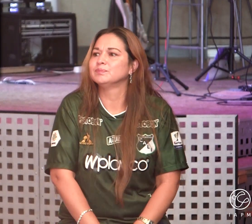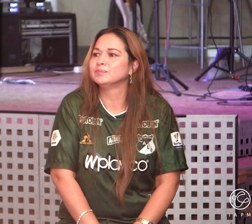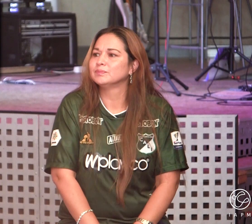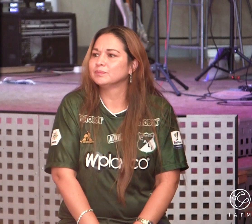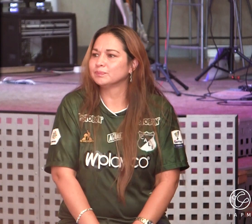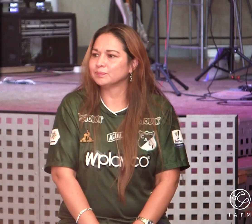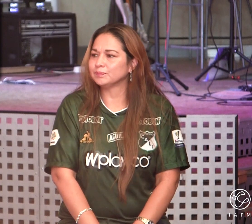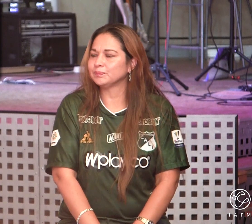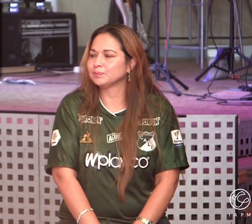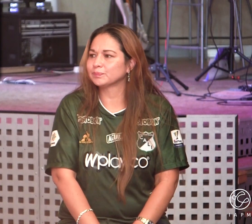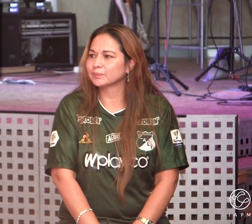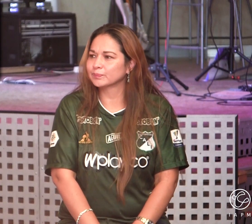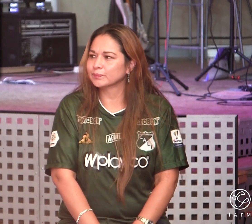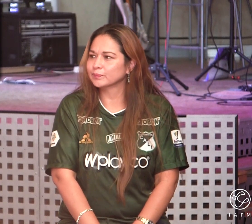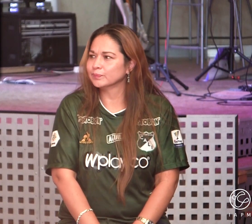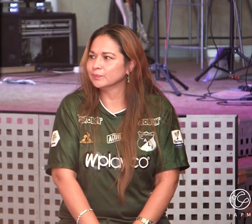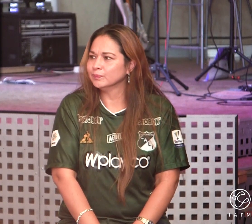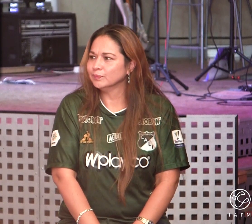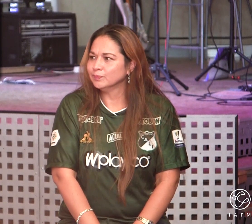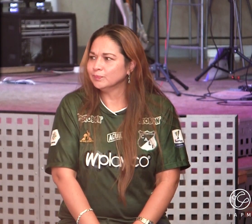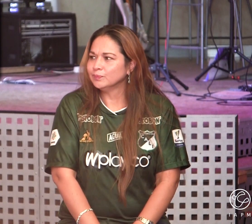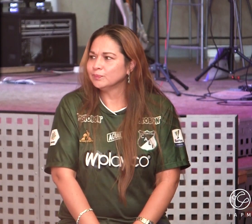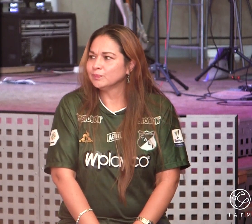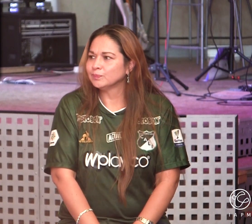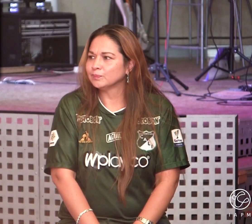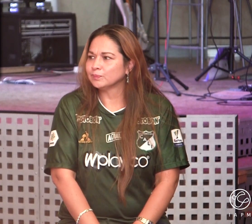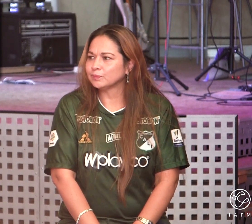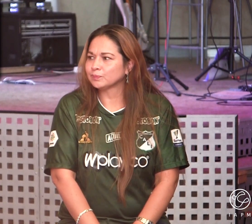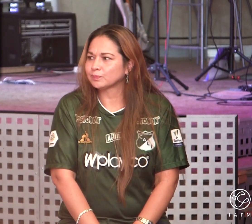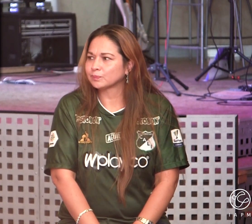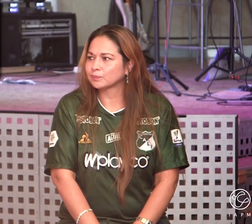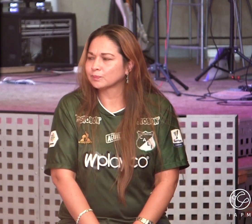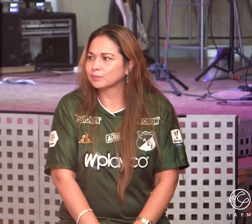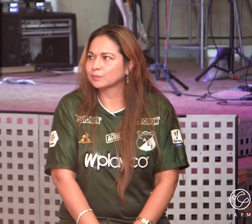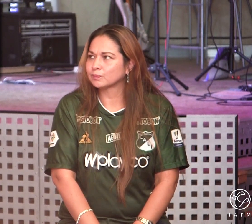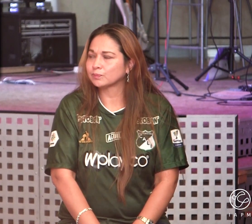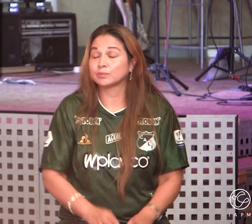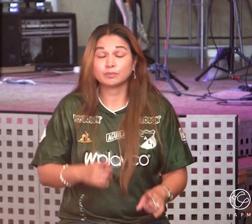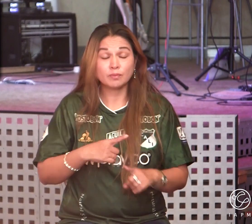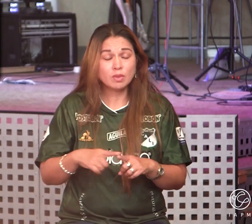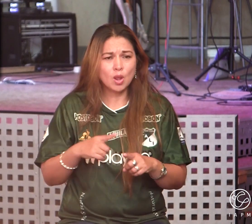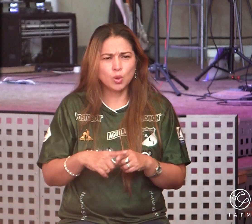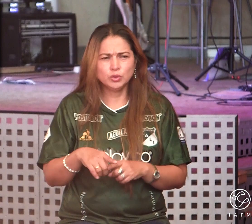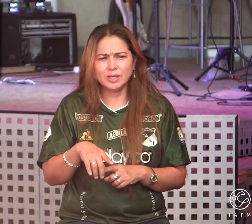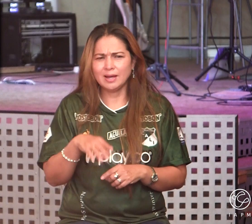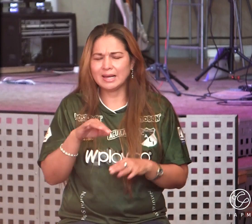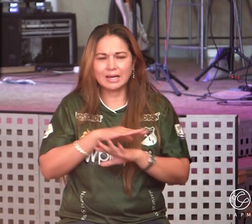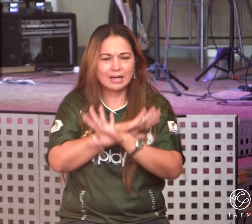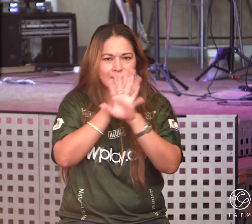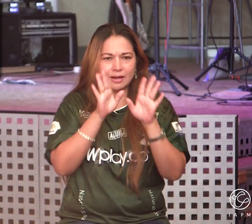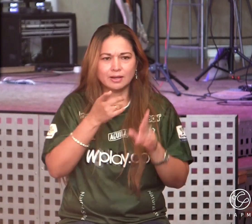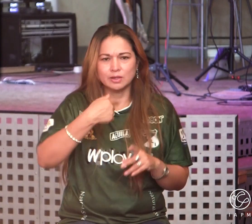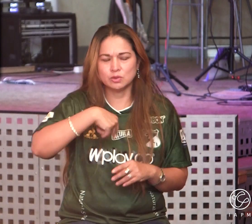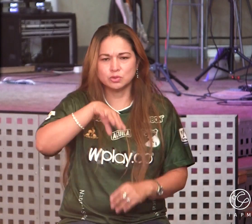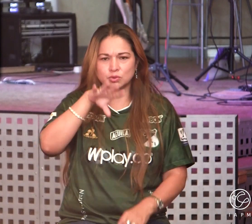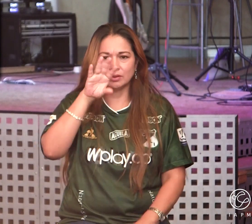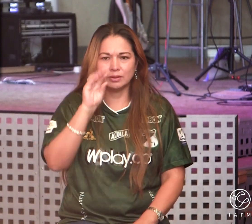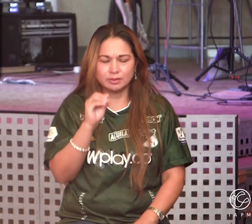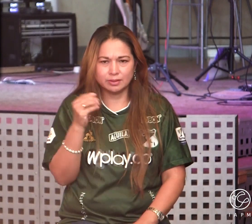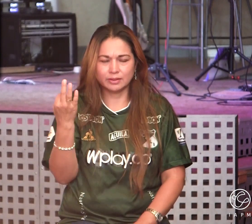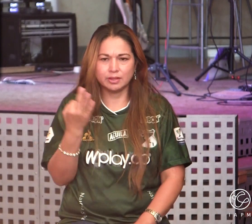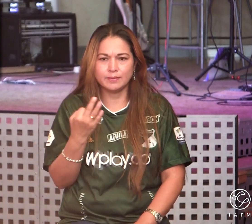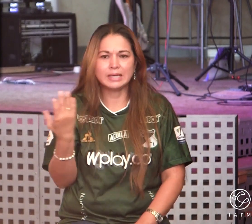Dios descansando? Porque es la primera cosa clave que deberíamos comprender. Yo digo que es más una dimensión que solamente un estado,